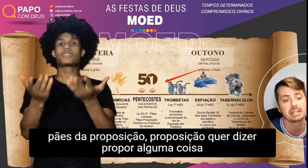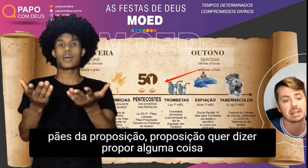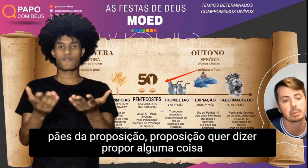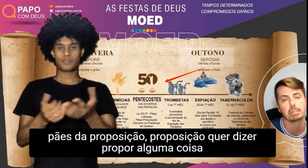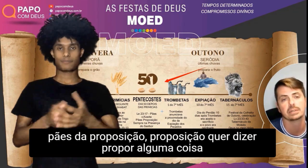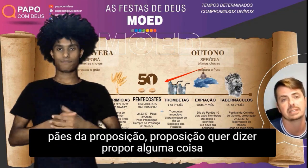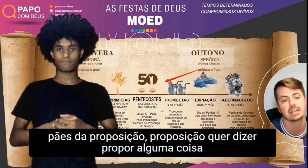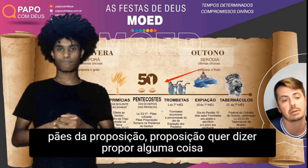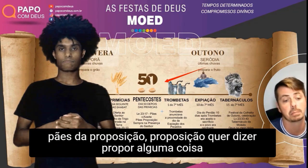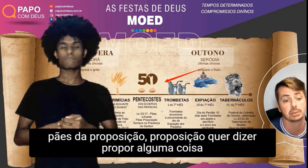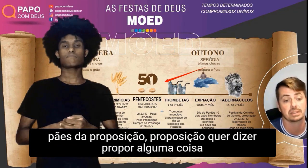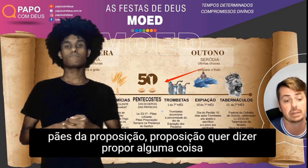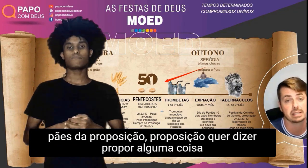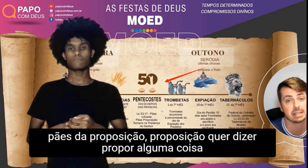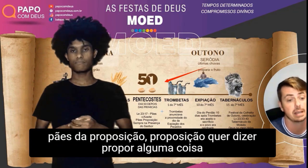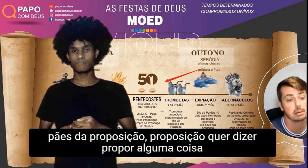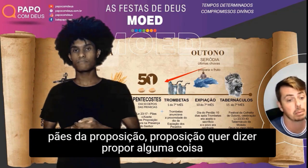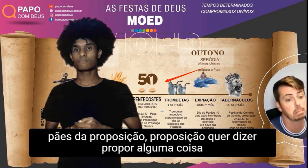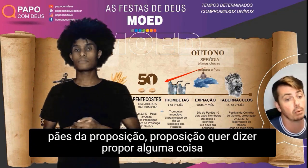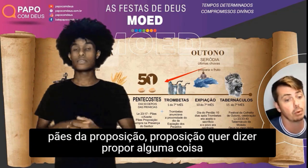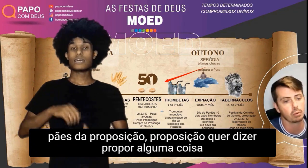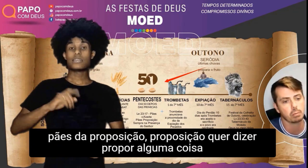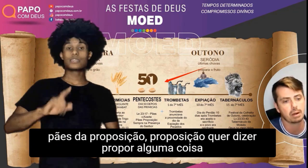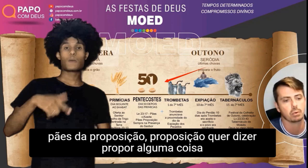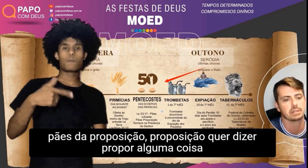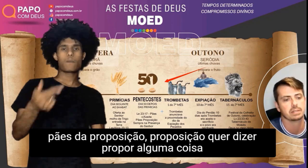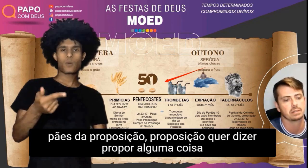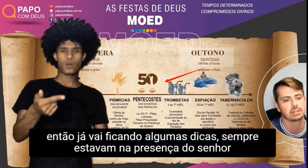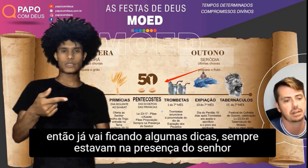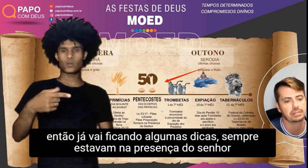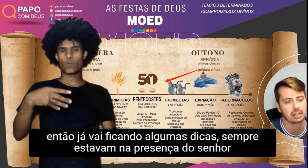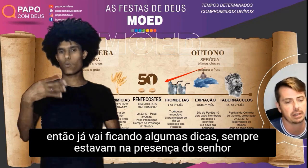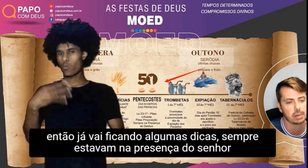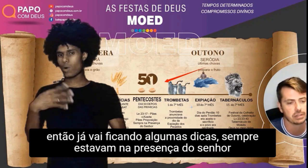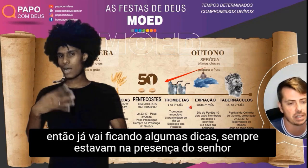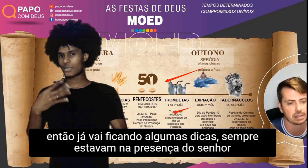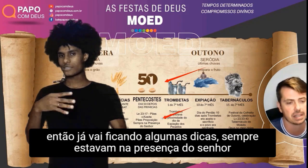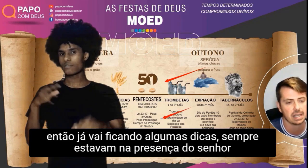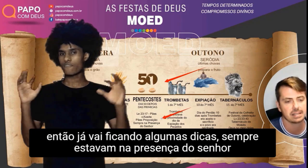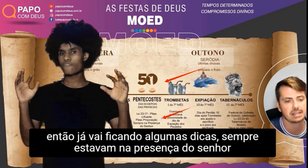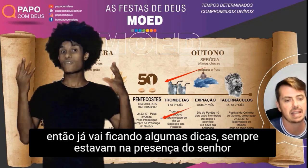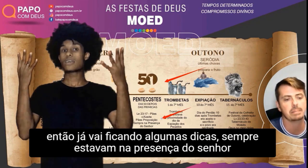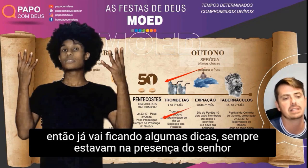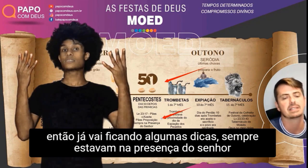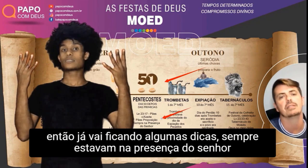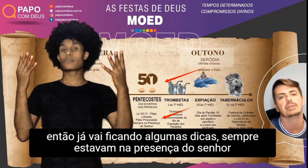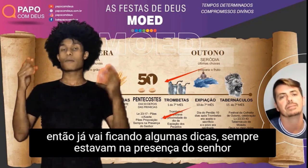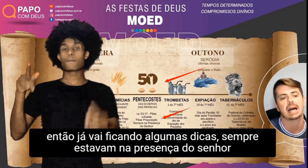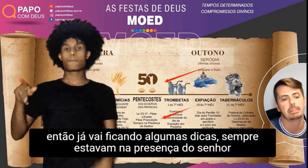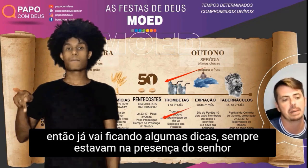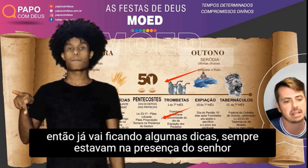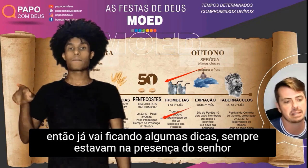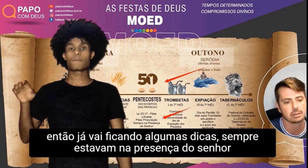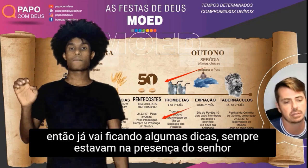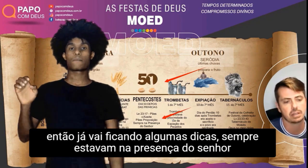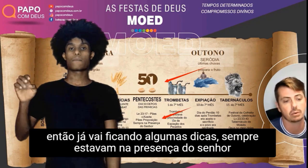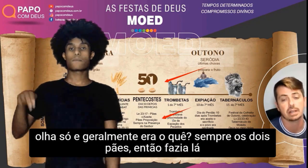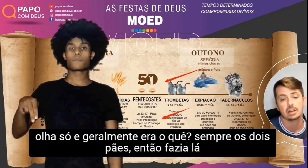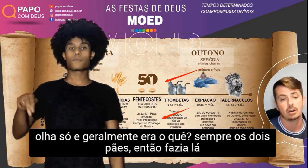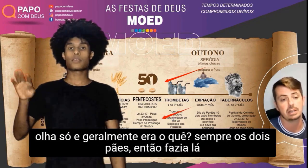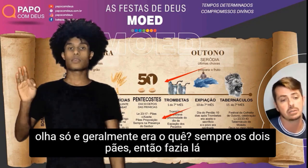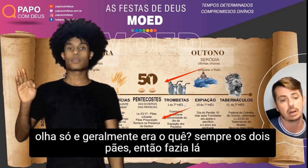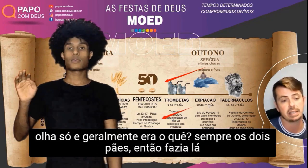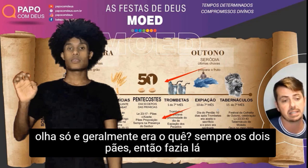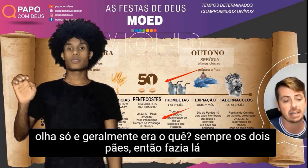né? Pães da proposição. Proposição quer dizer propor alguma coisa. Então já vai ficando em algumas dicas. Sempre estavam na presença do